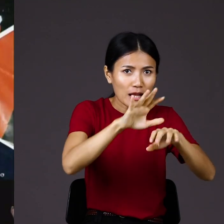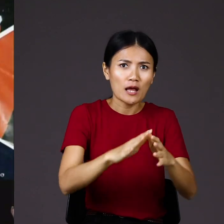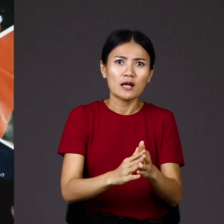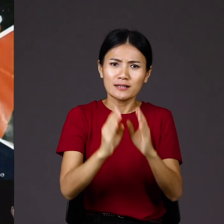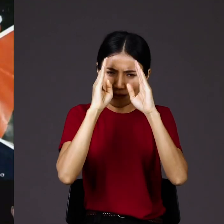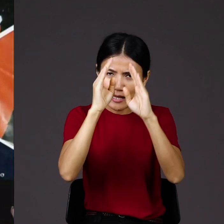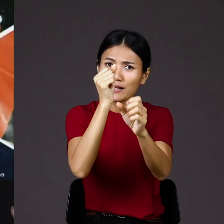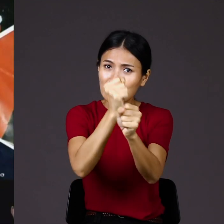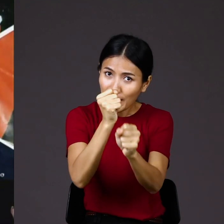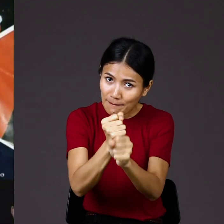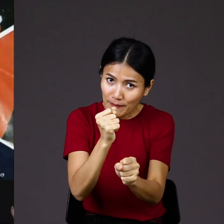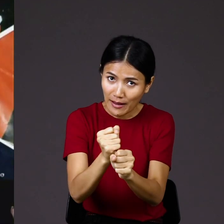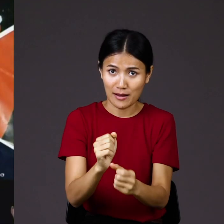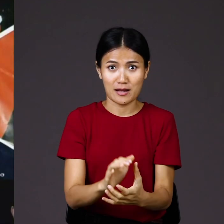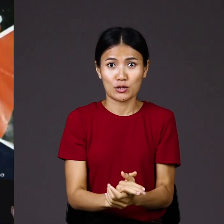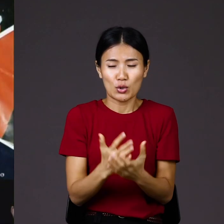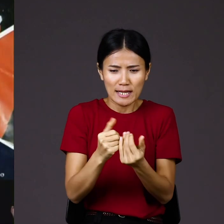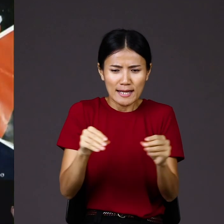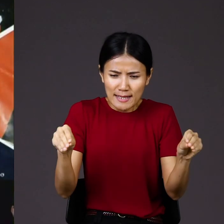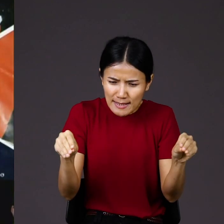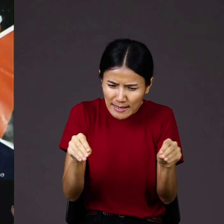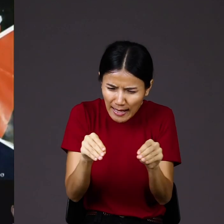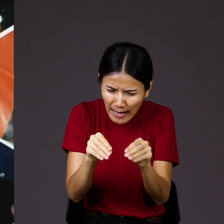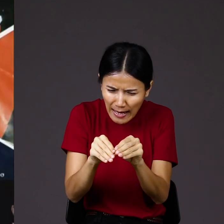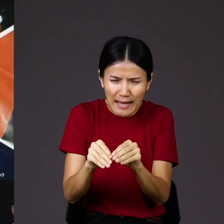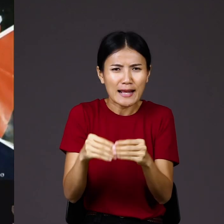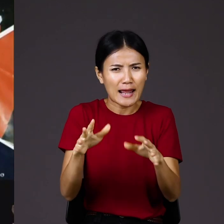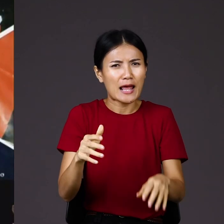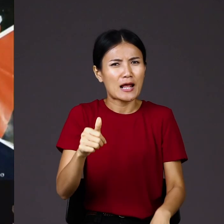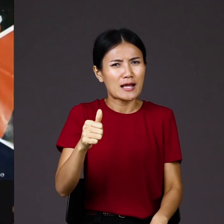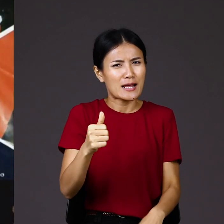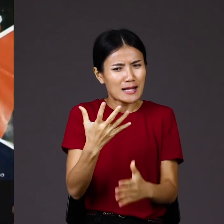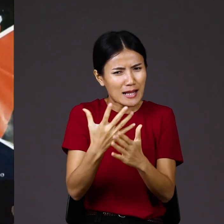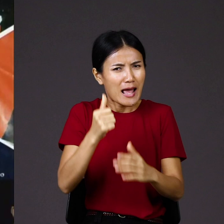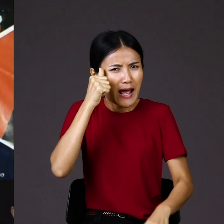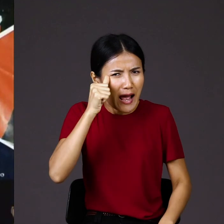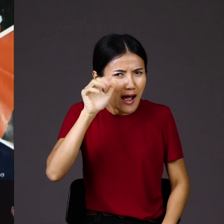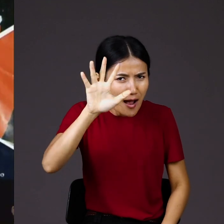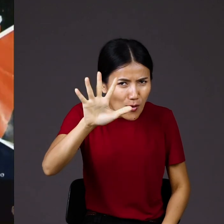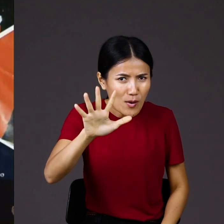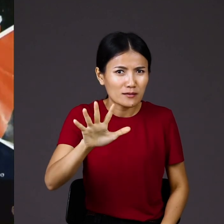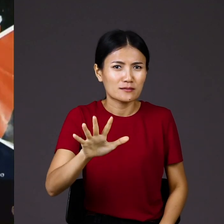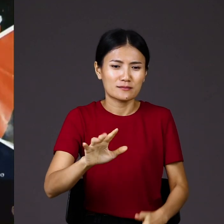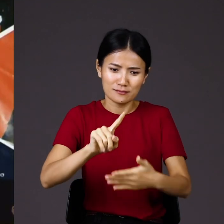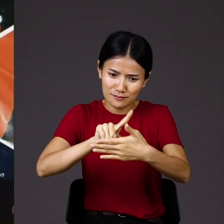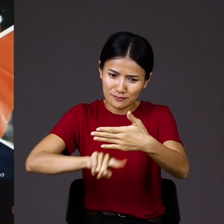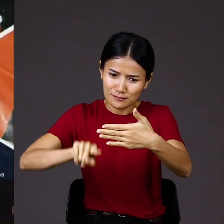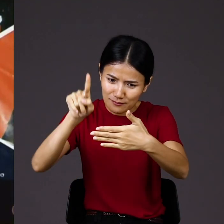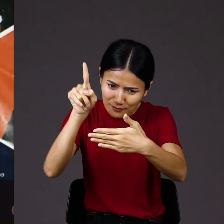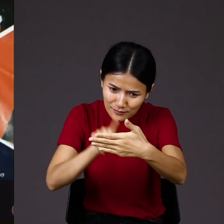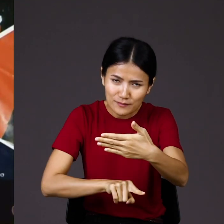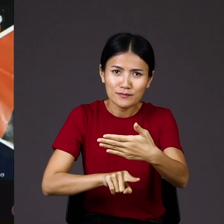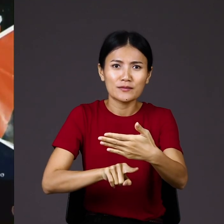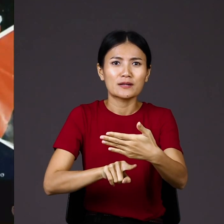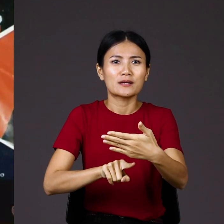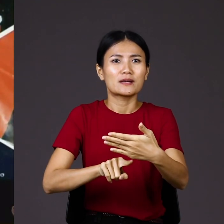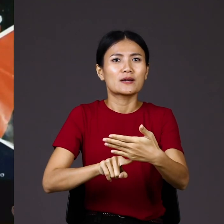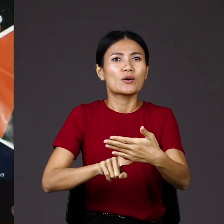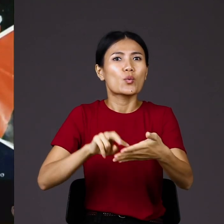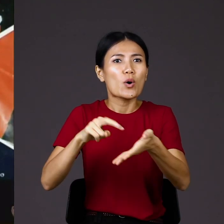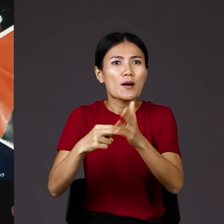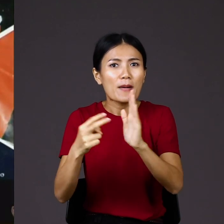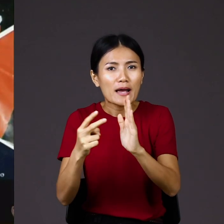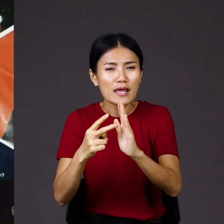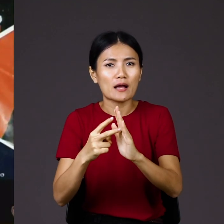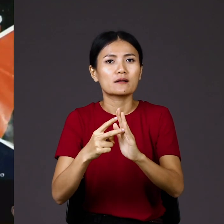5วันที่เหลือคือหัวเลี้ยวหัวต่อ5วันที่เหลือคือ5วันที่จะกำหนดอนาคตของนนทบุ